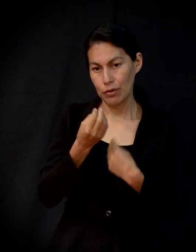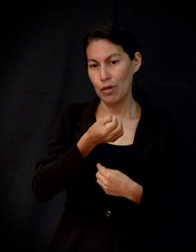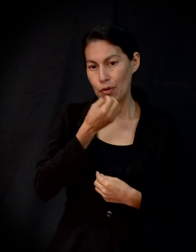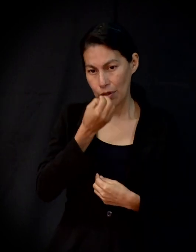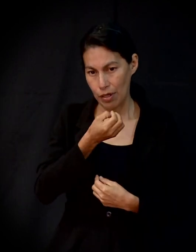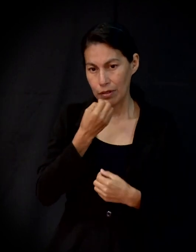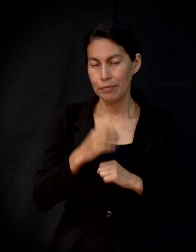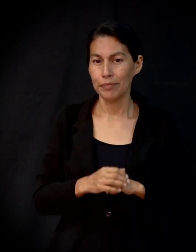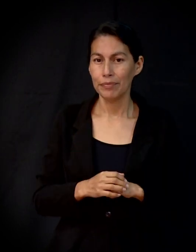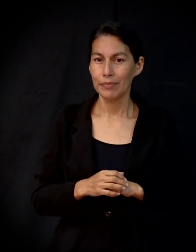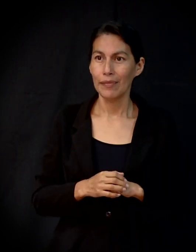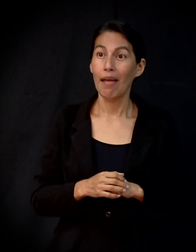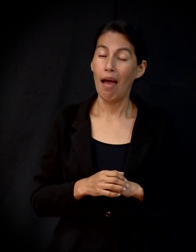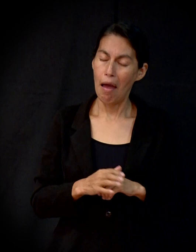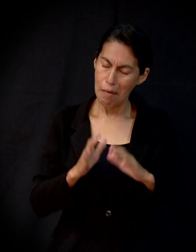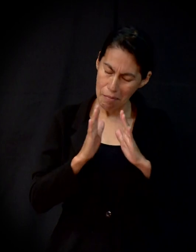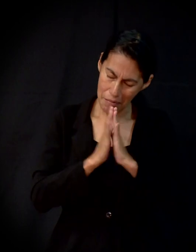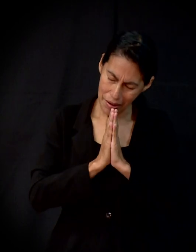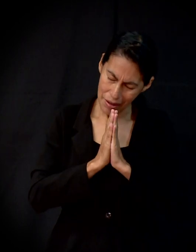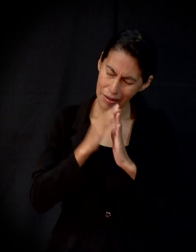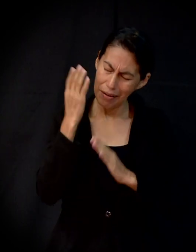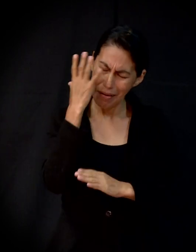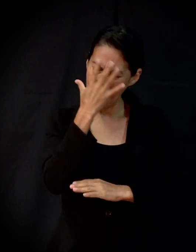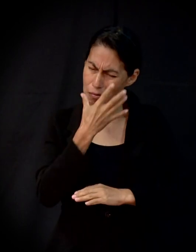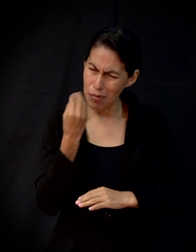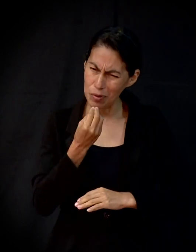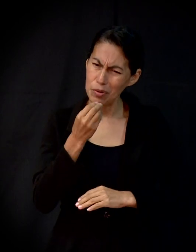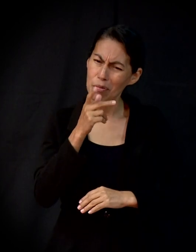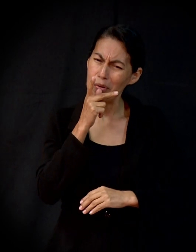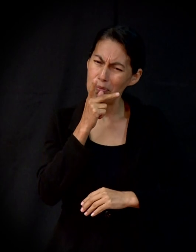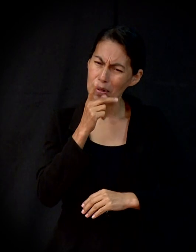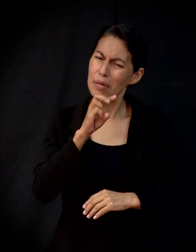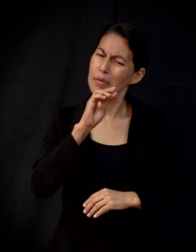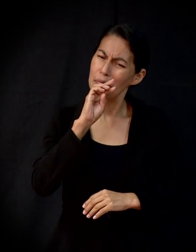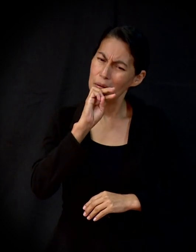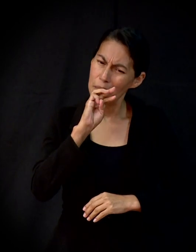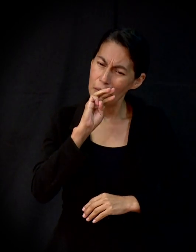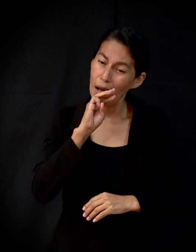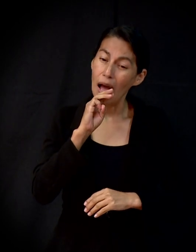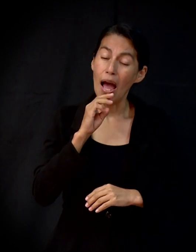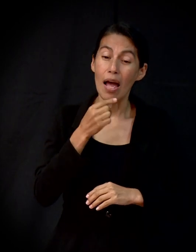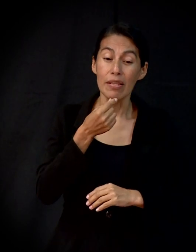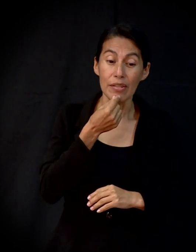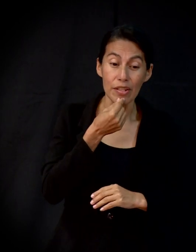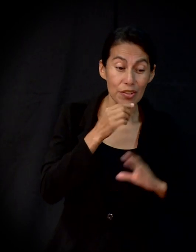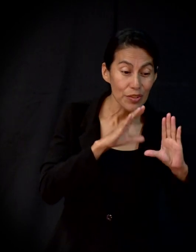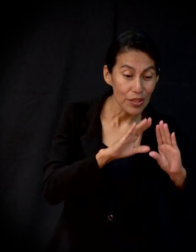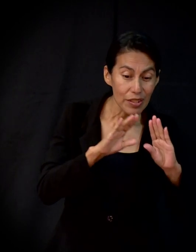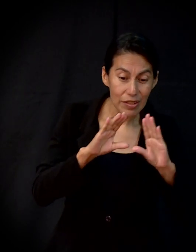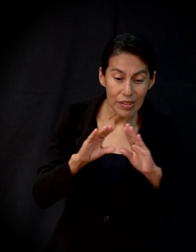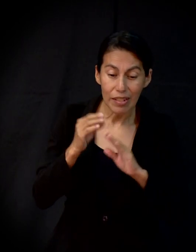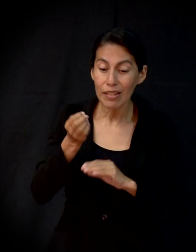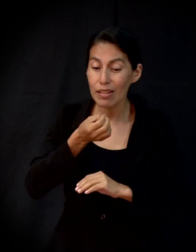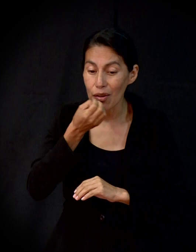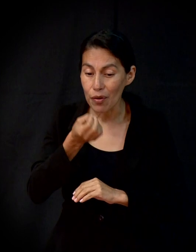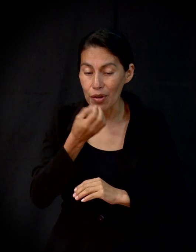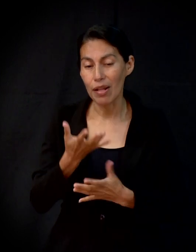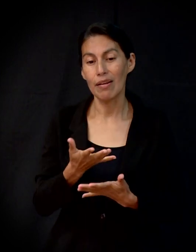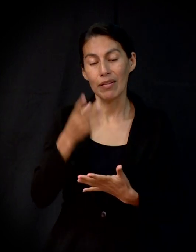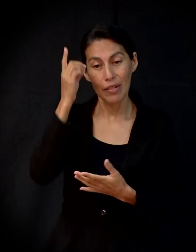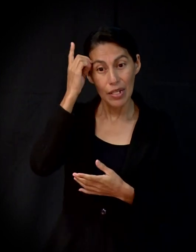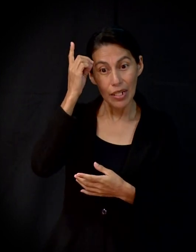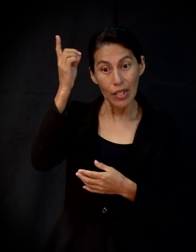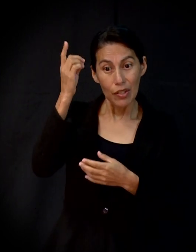Qué bonito, que los padres pueden enseñar a sus hijos para que Dios reine en este hogar,